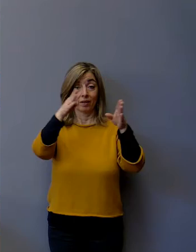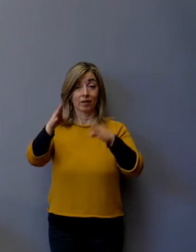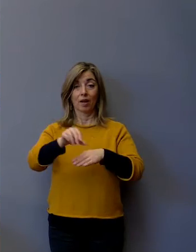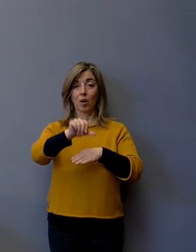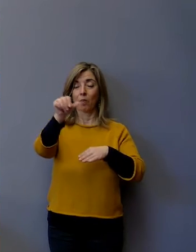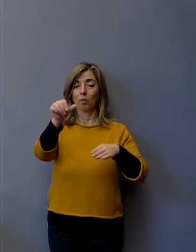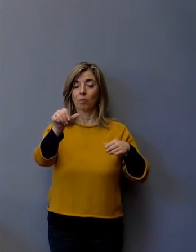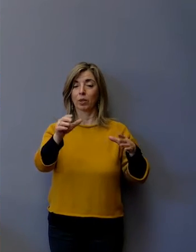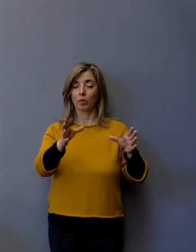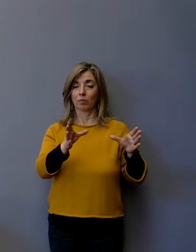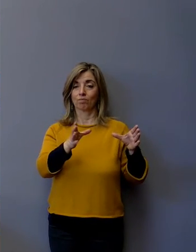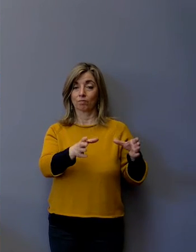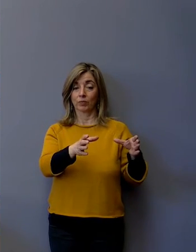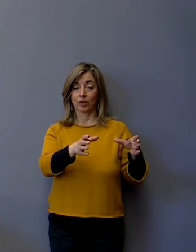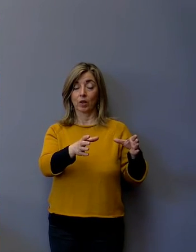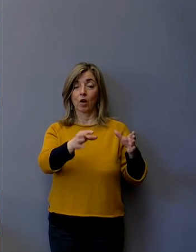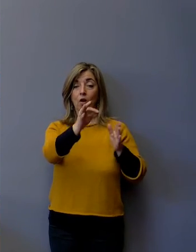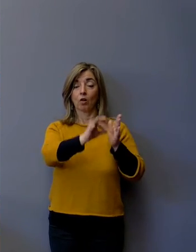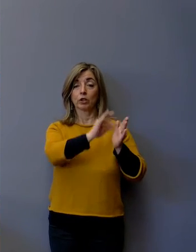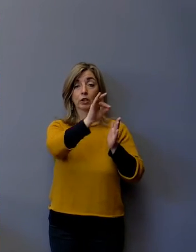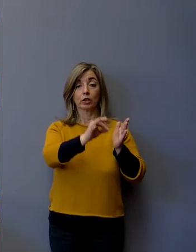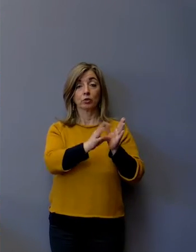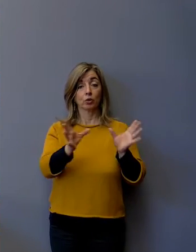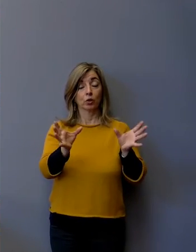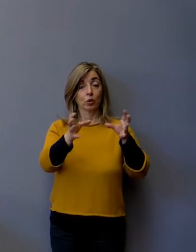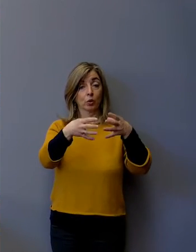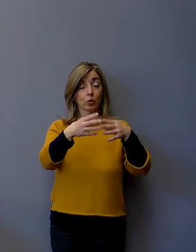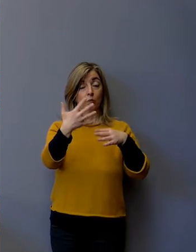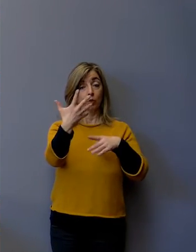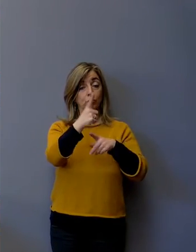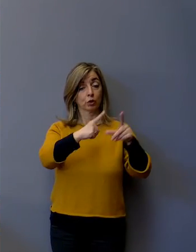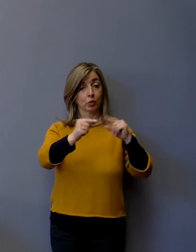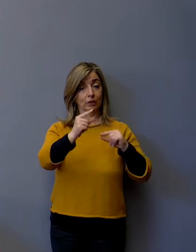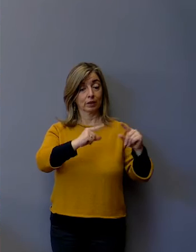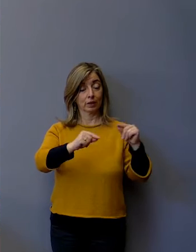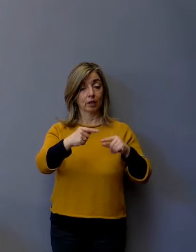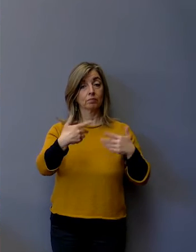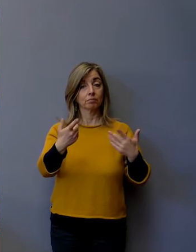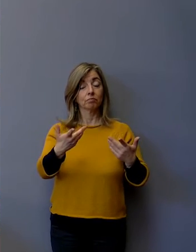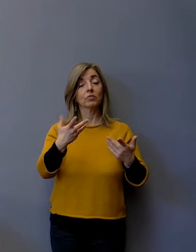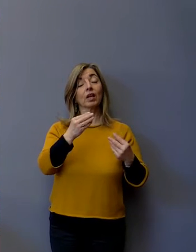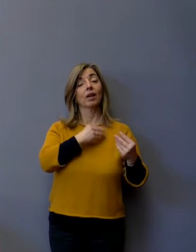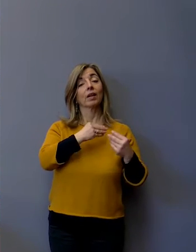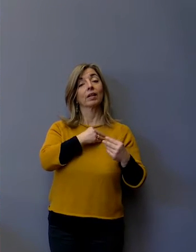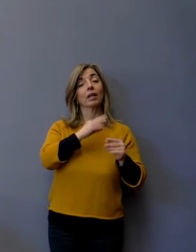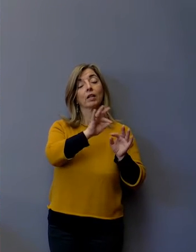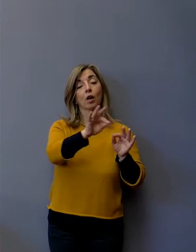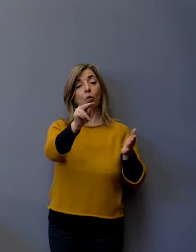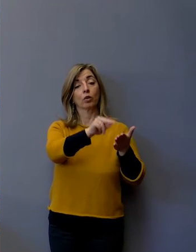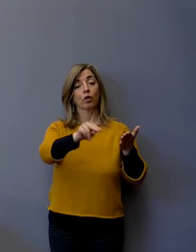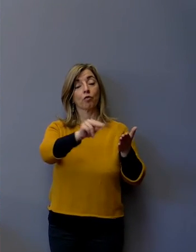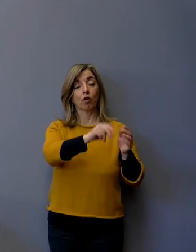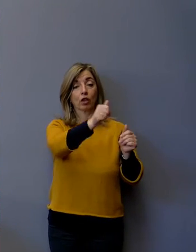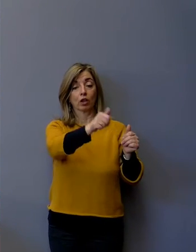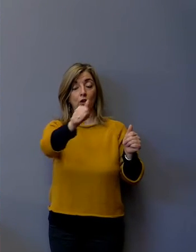ordini del giorno del movimento 5 stelle per cui ho una richiesta di alcuni voti individuali che consigliere